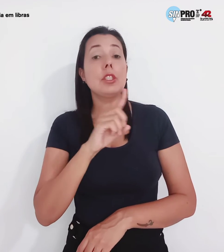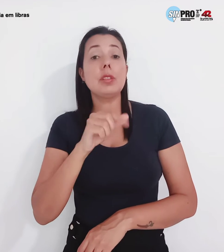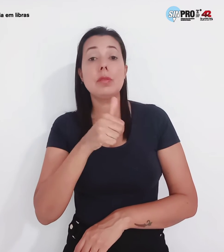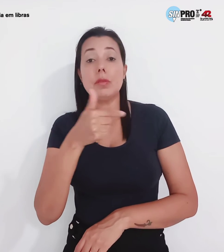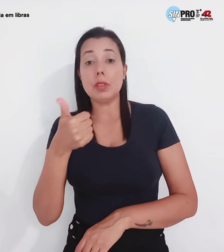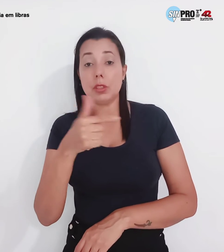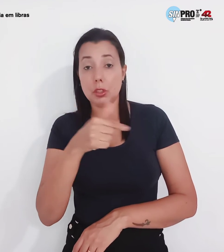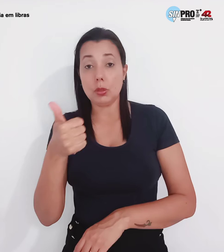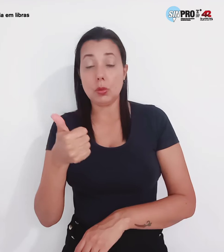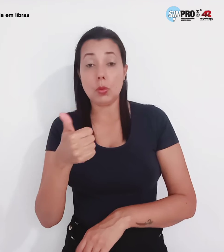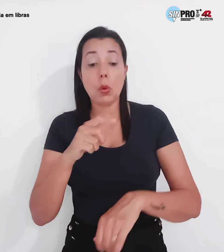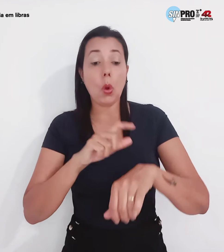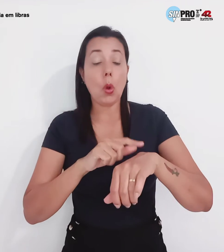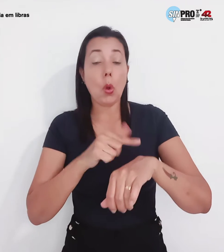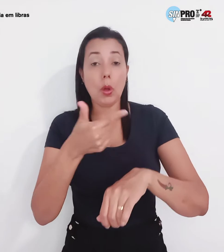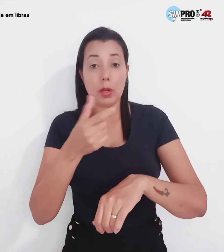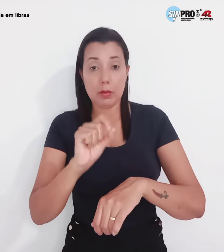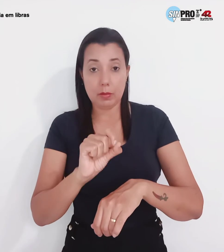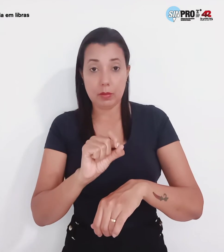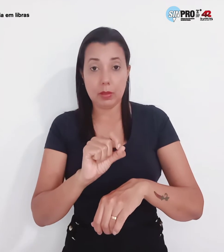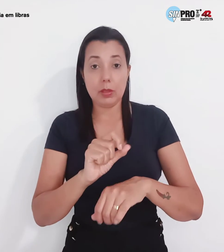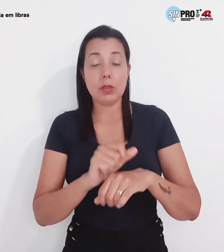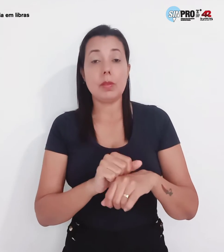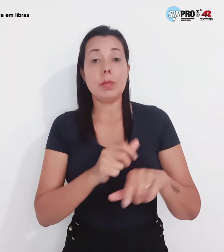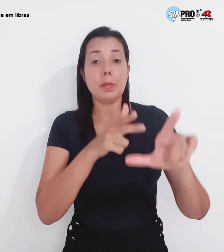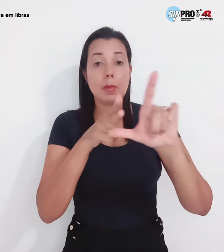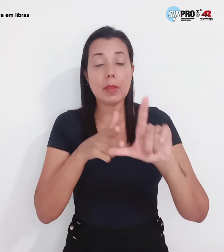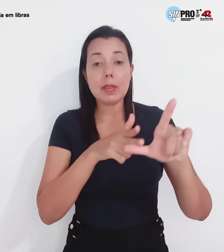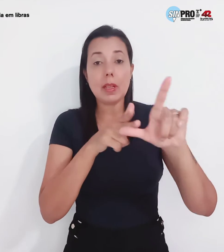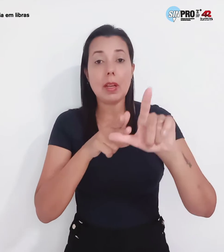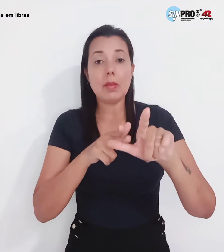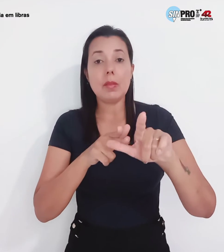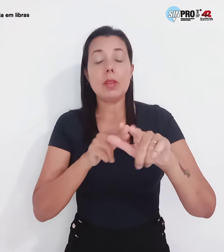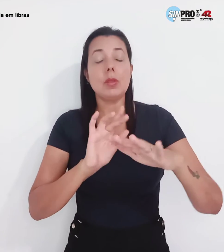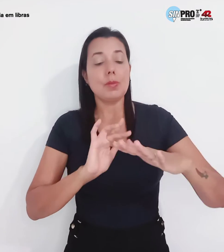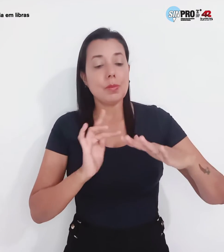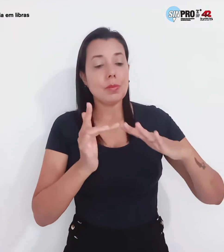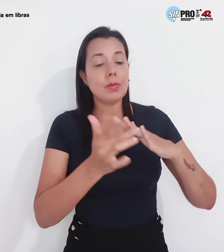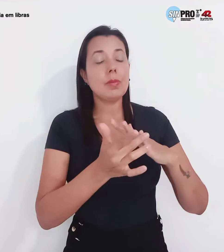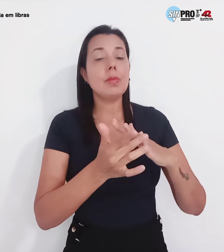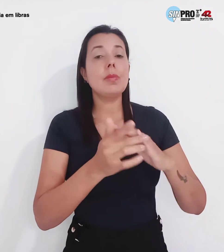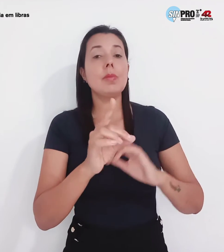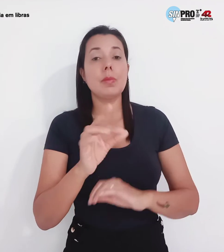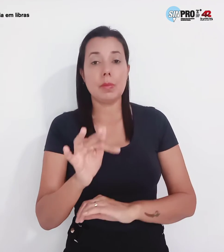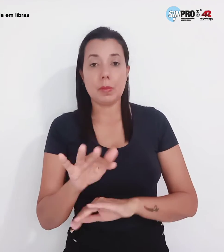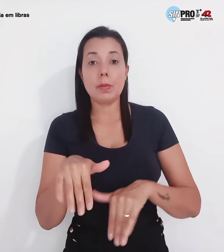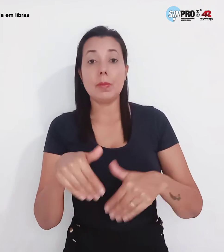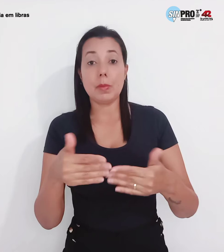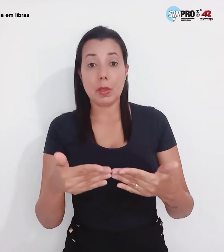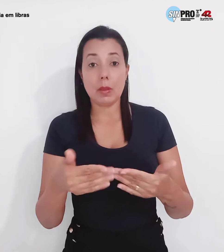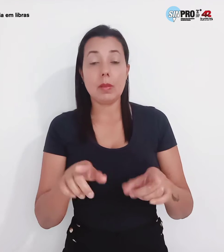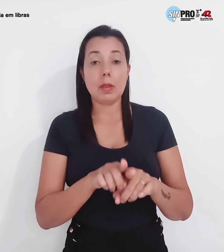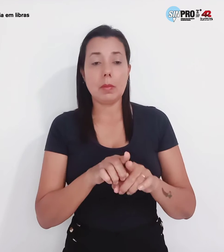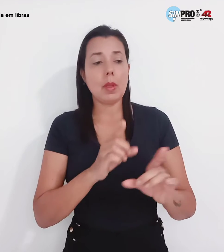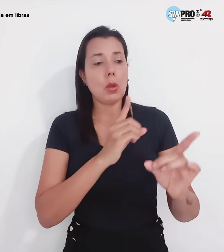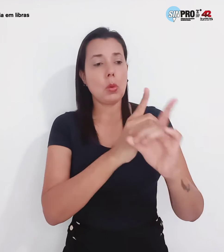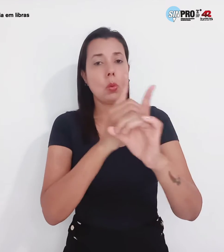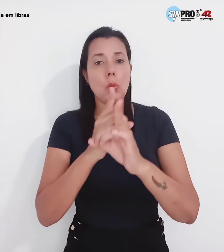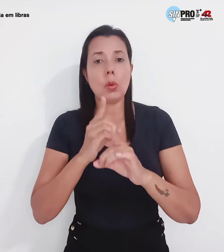a partir das 20h pelas redes sociais do SimproDF. O Encontro Remoto